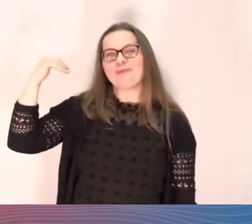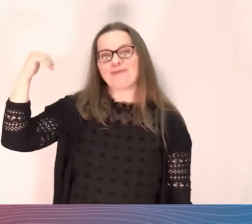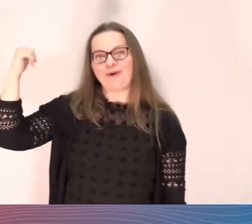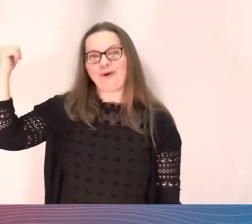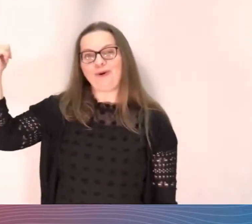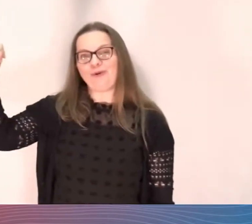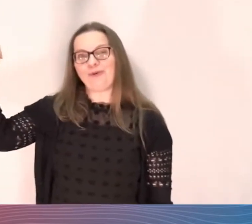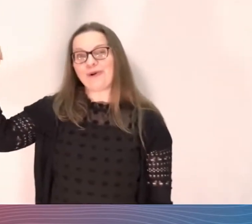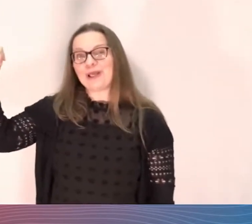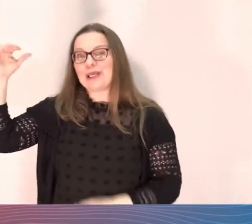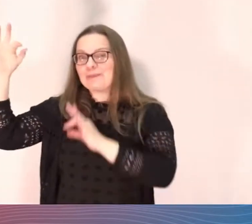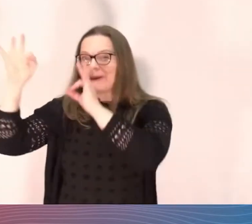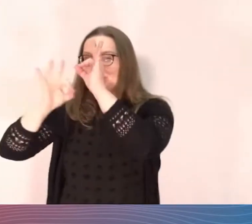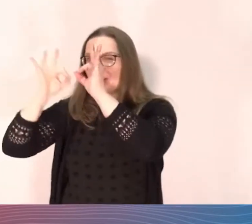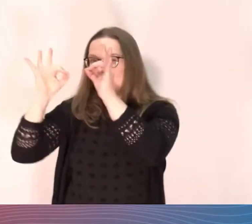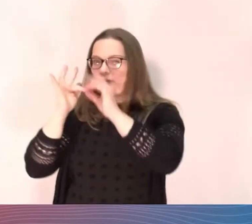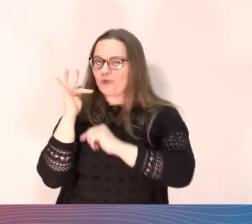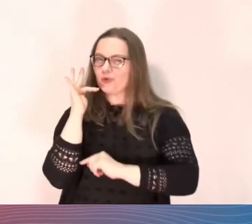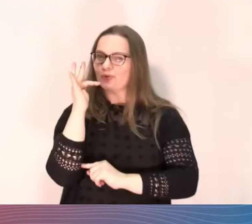predestinou.